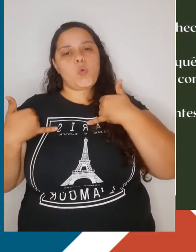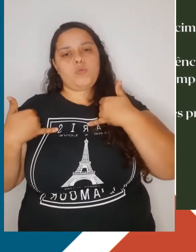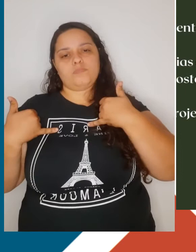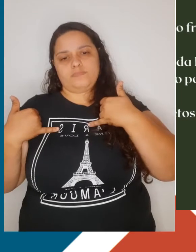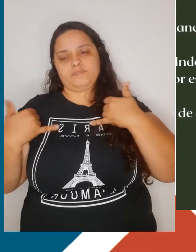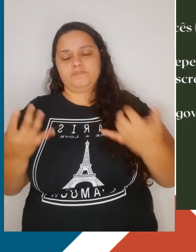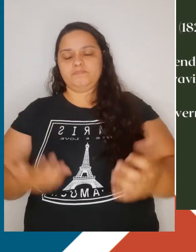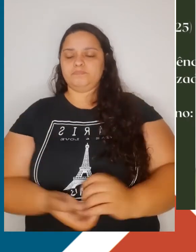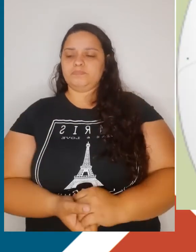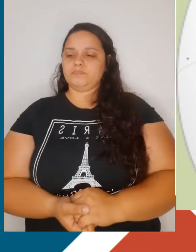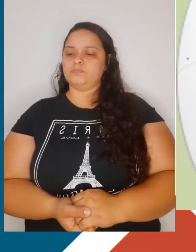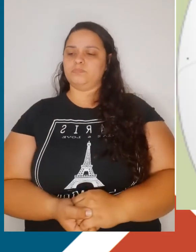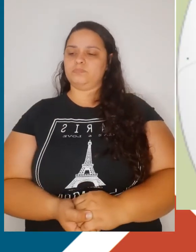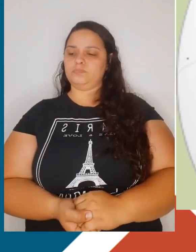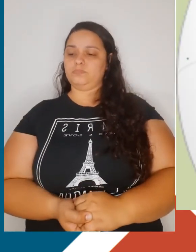conquista.